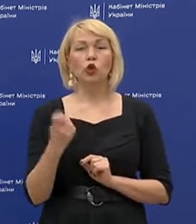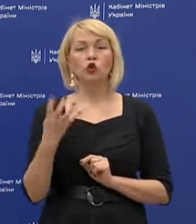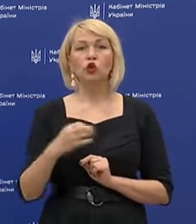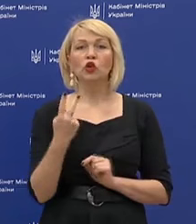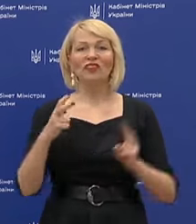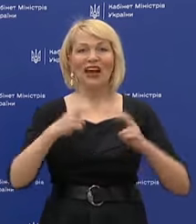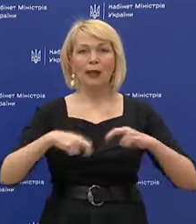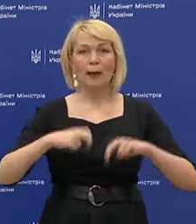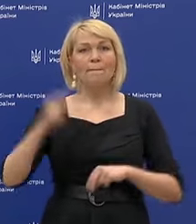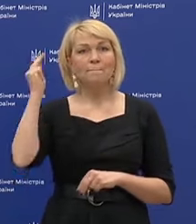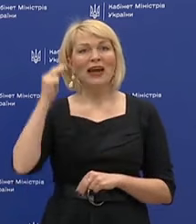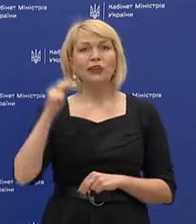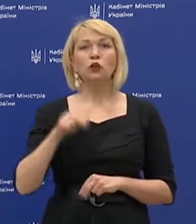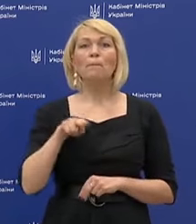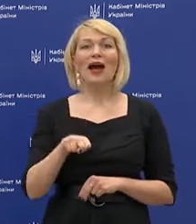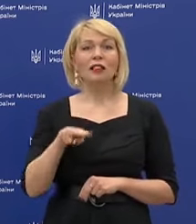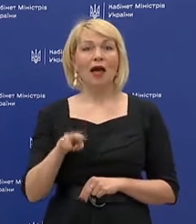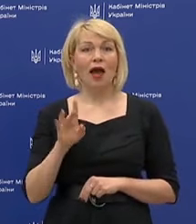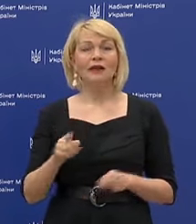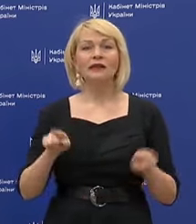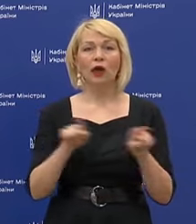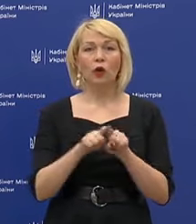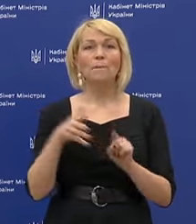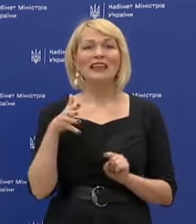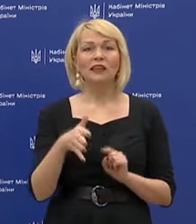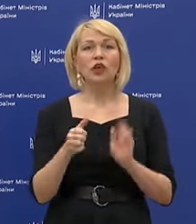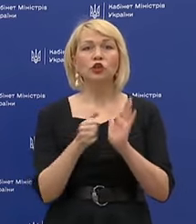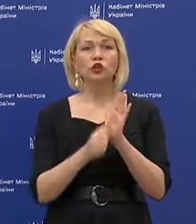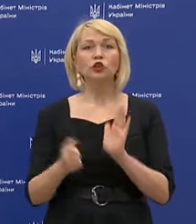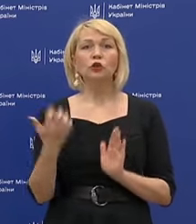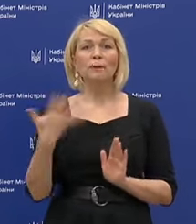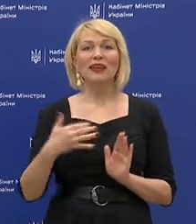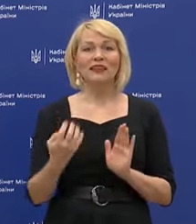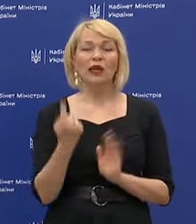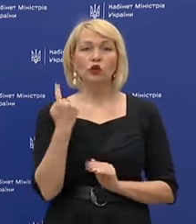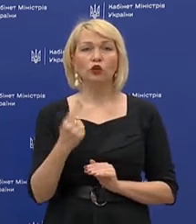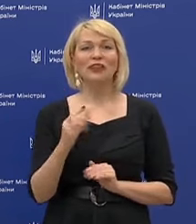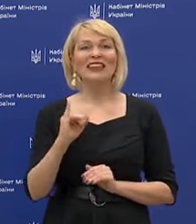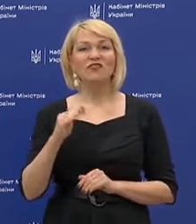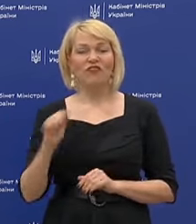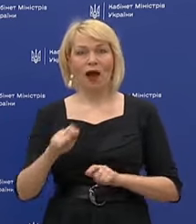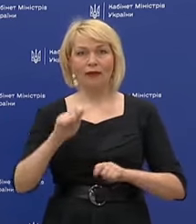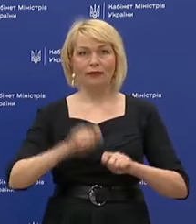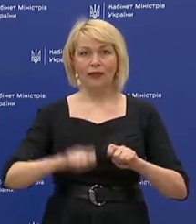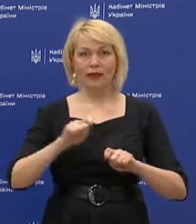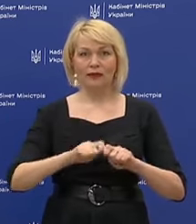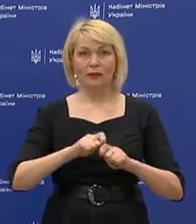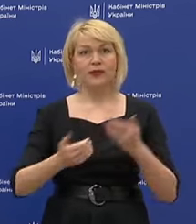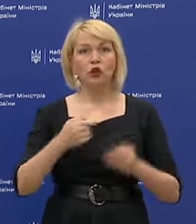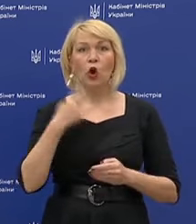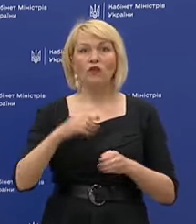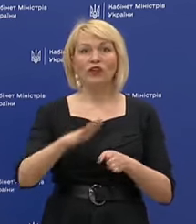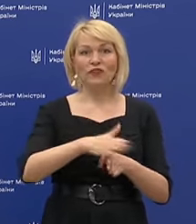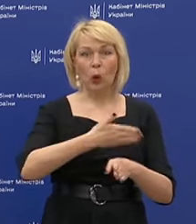11142 дослідження методом ПЛР, а також 5651 ІФА-тест. Якщо говорити